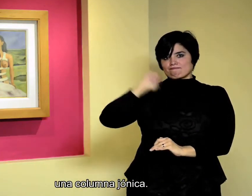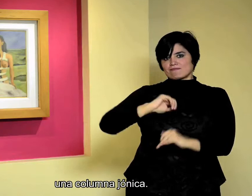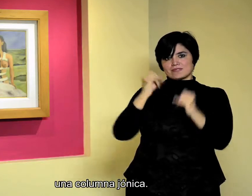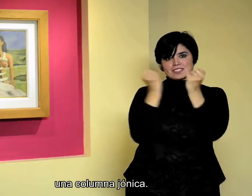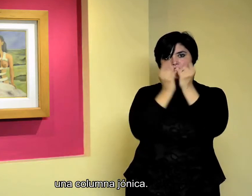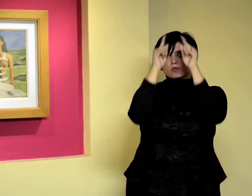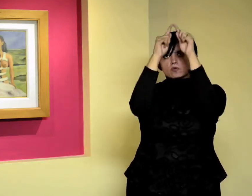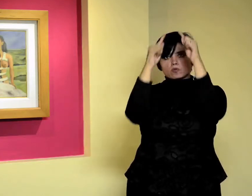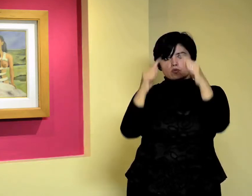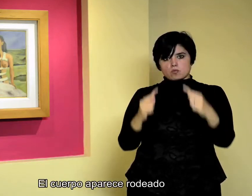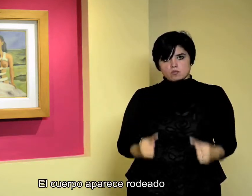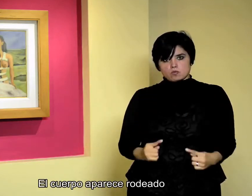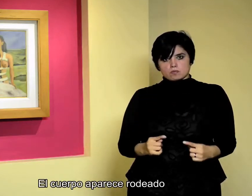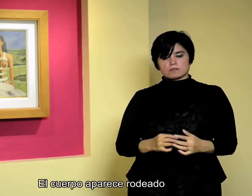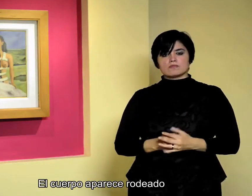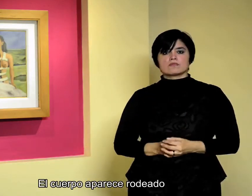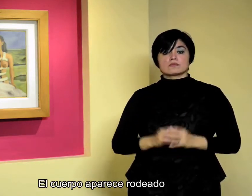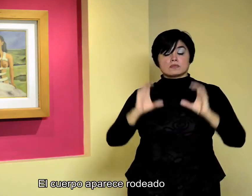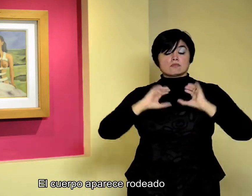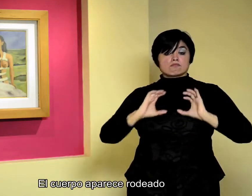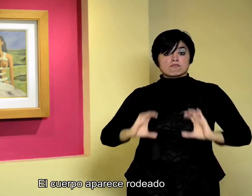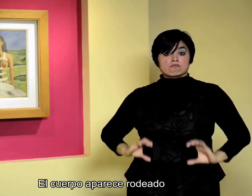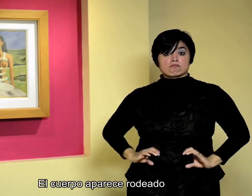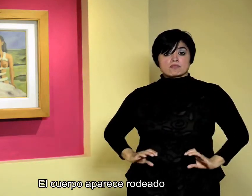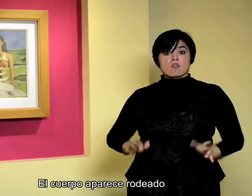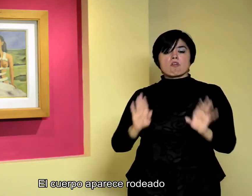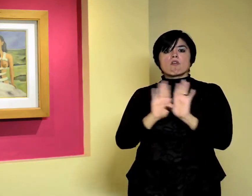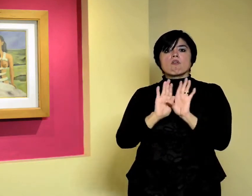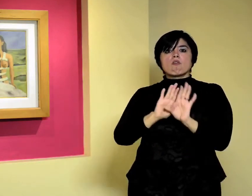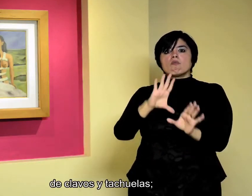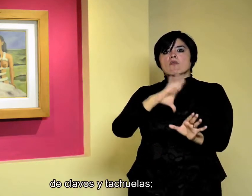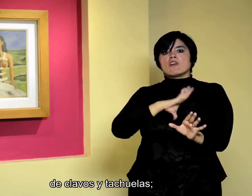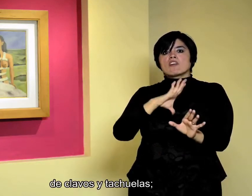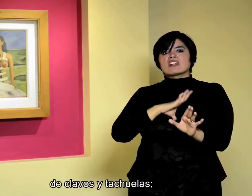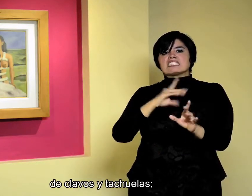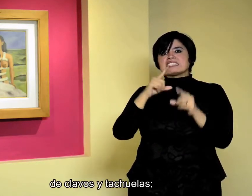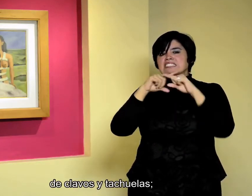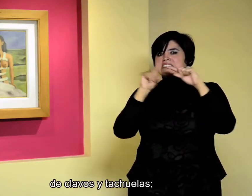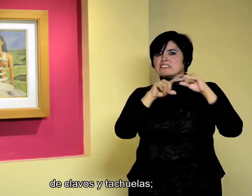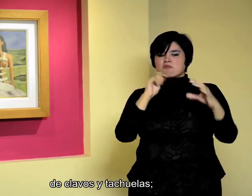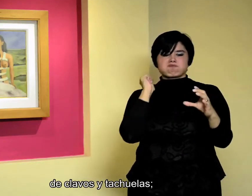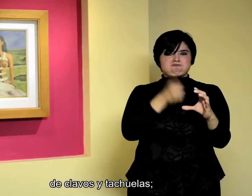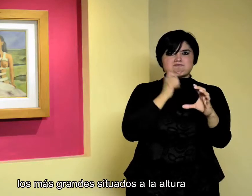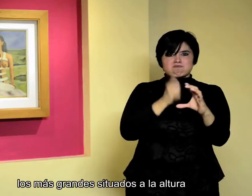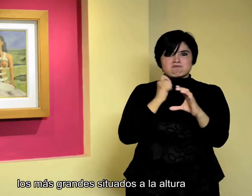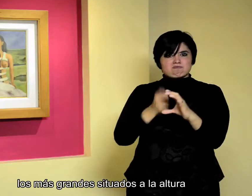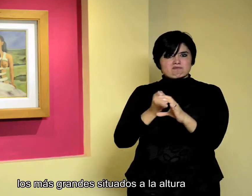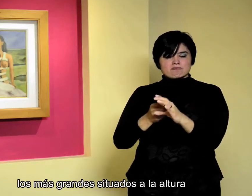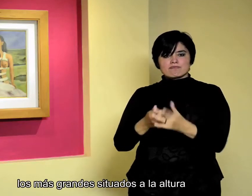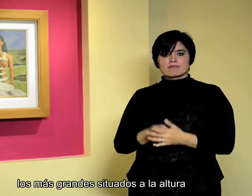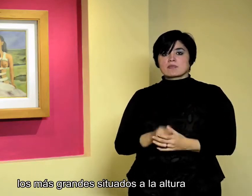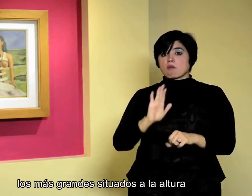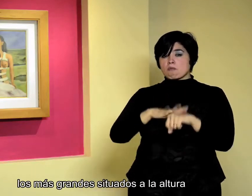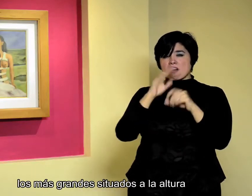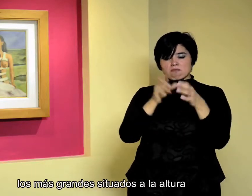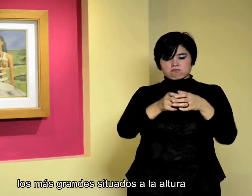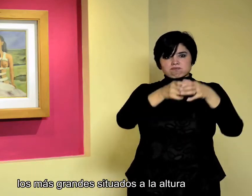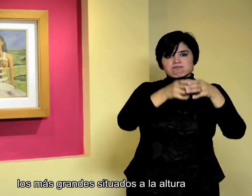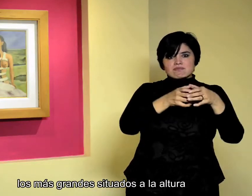jónica. El cuerpo aparece rodeado de clavos y tachuelas, los más grandes situados a